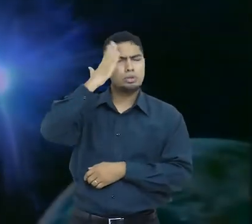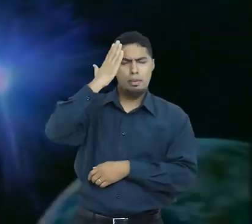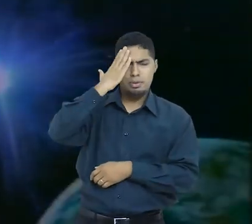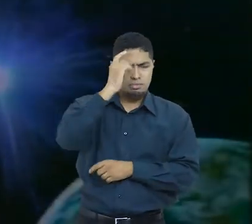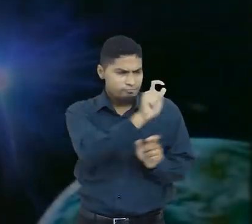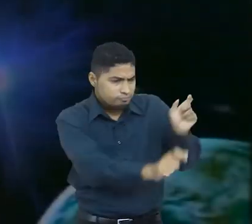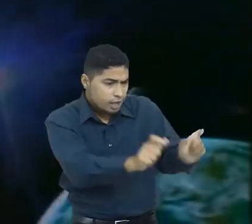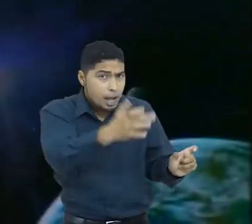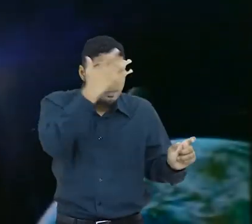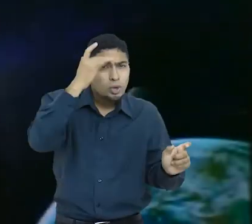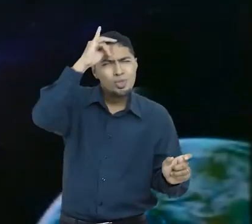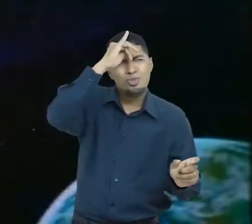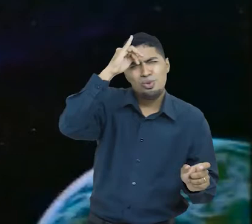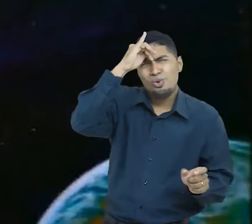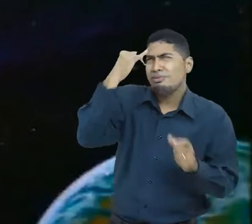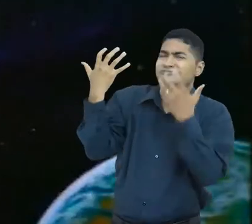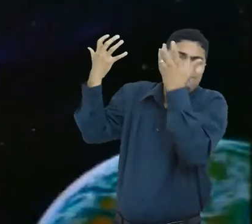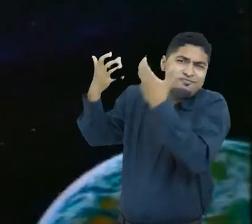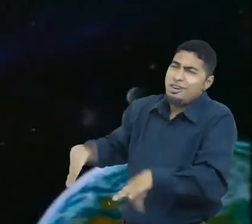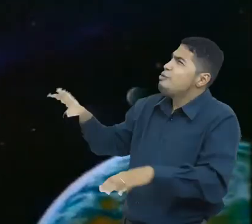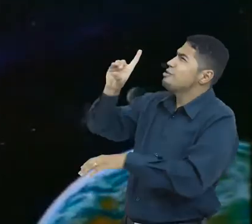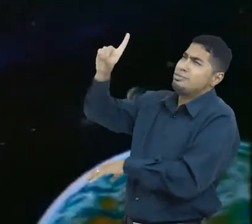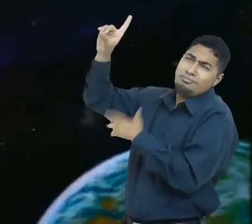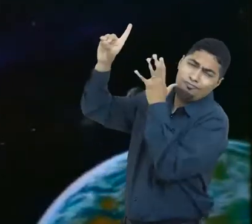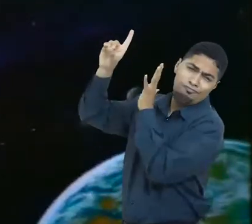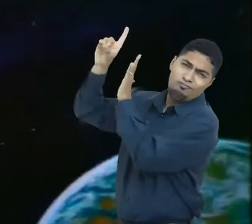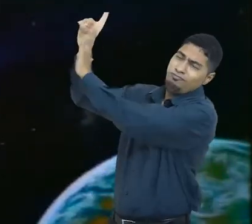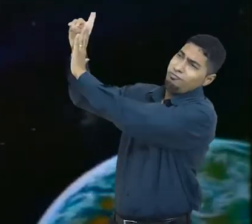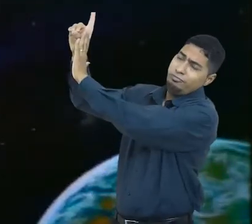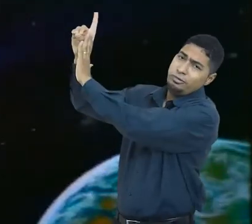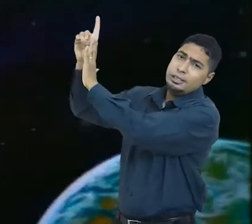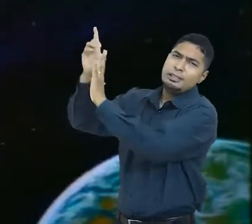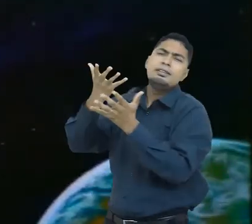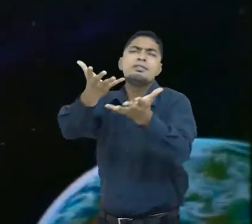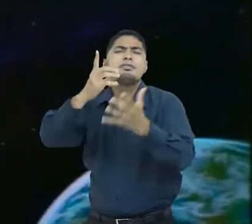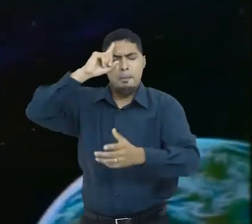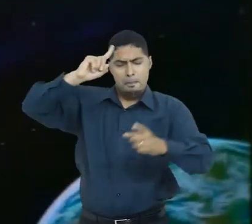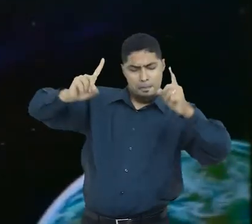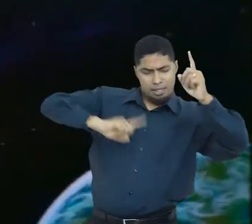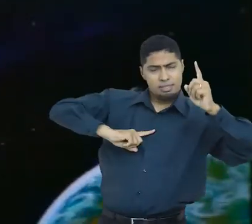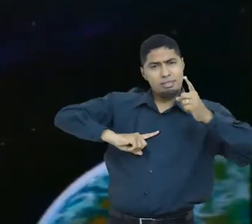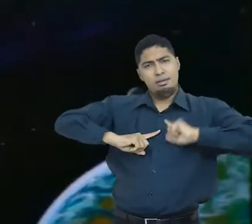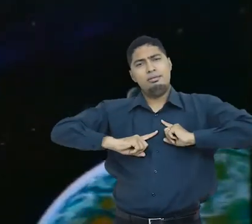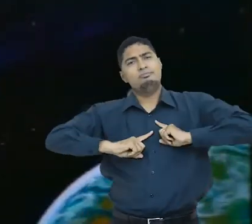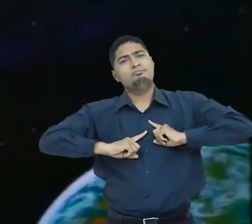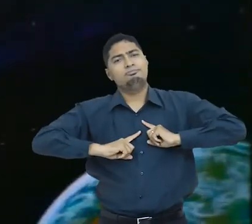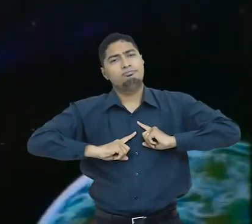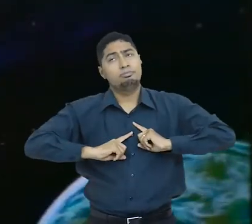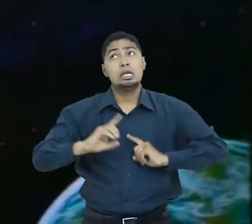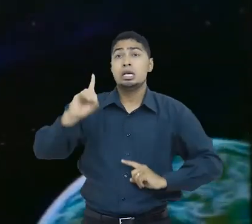as pessoas, sendo tolas, rejeitariam sua orientação e tentariam ser donas de suas vidas.